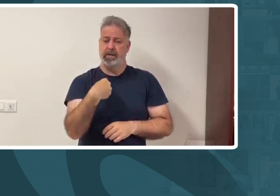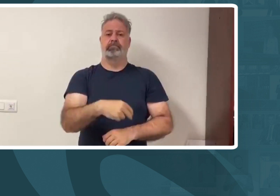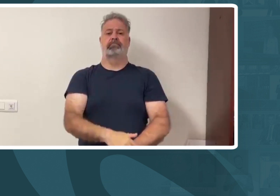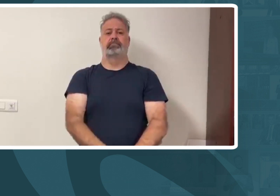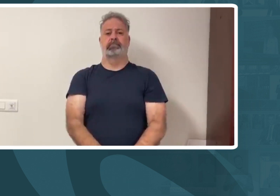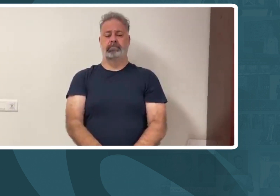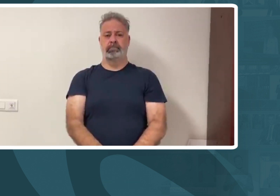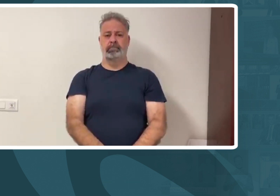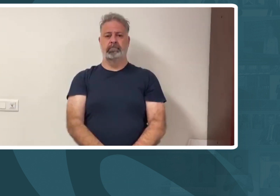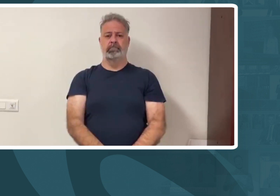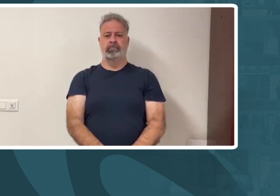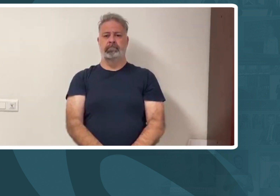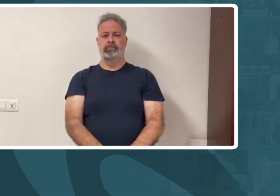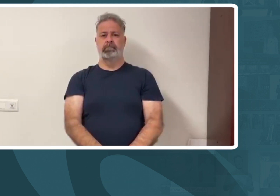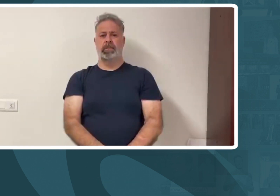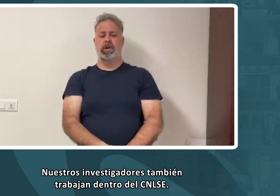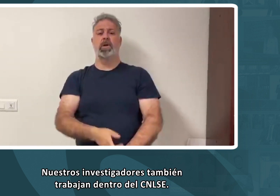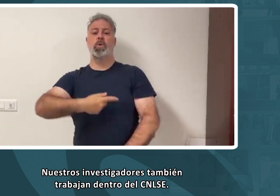sordociega.